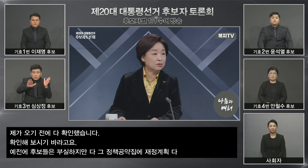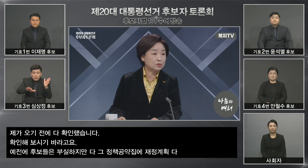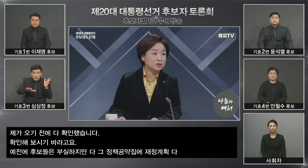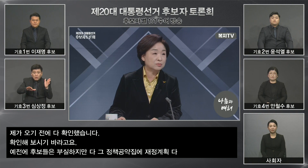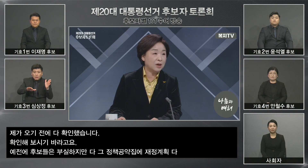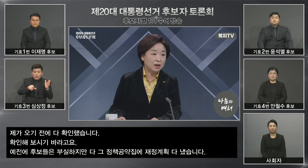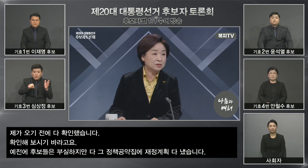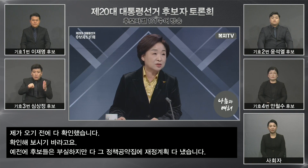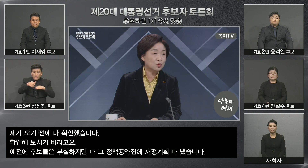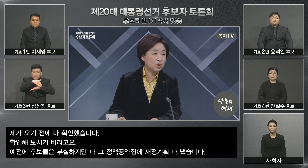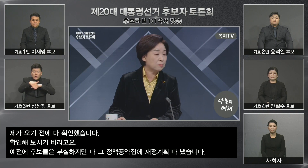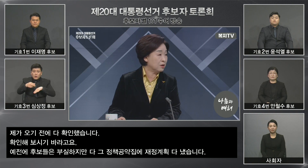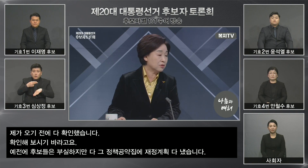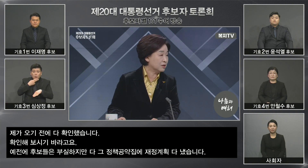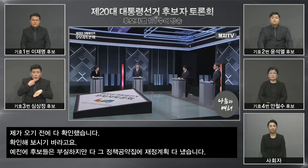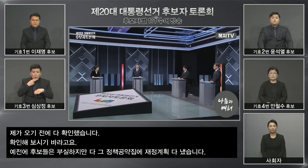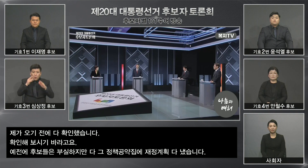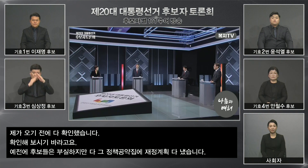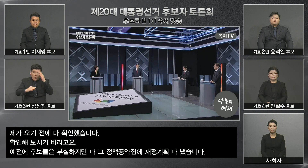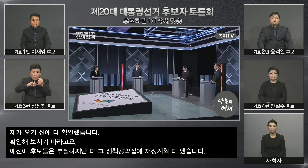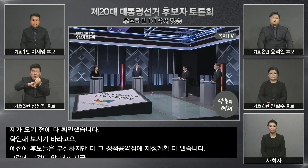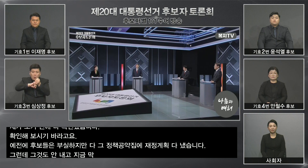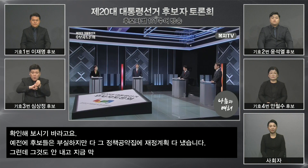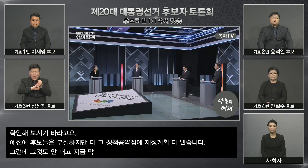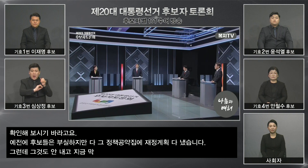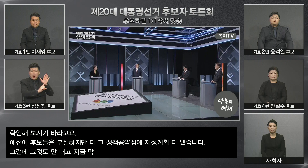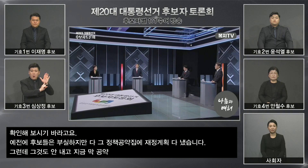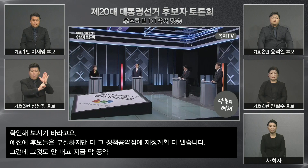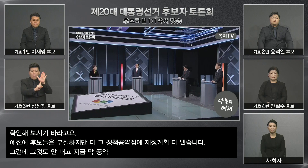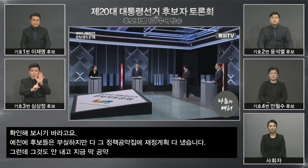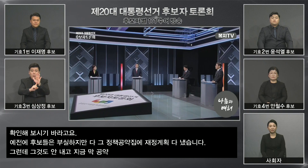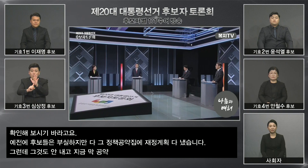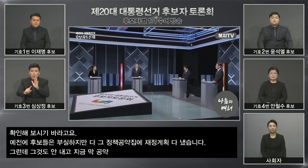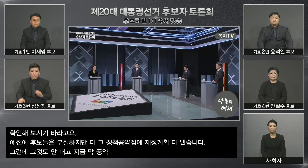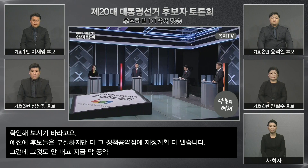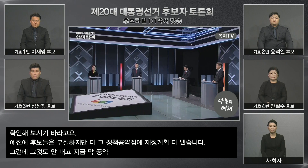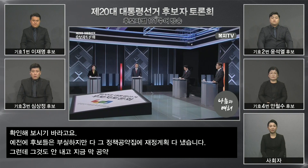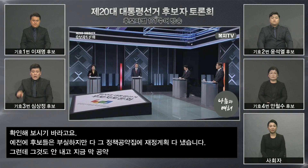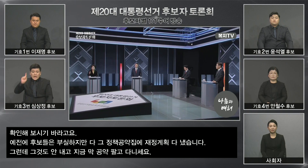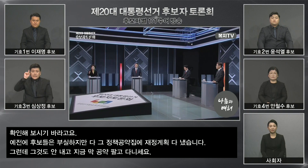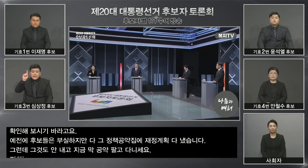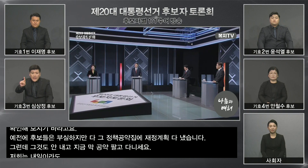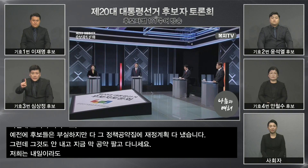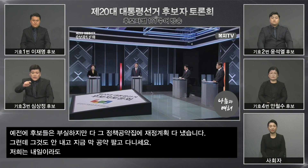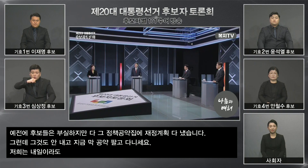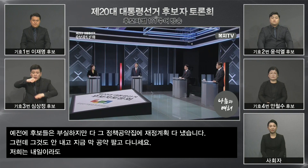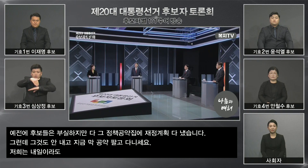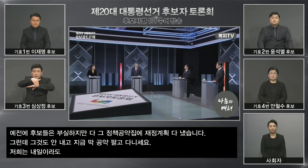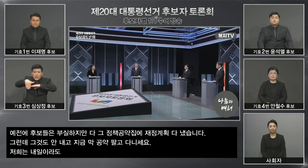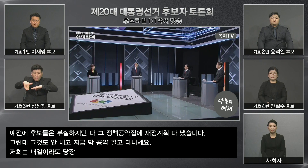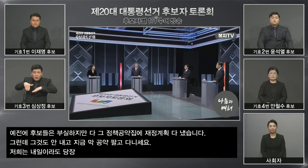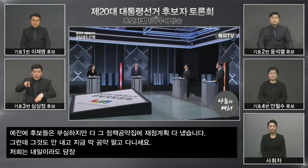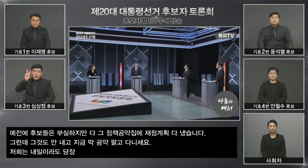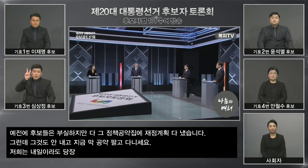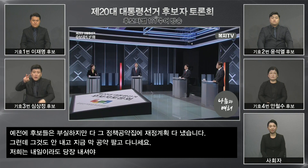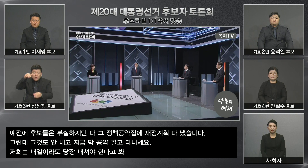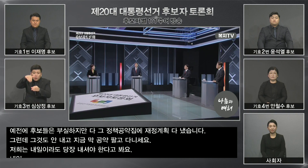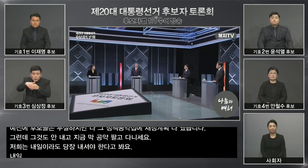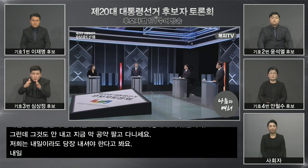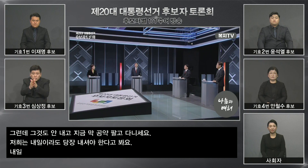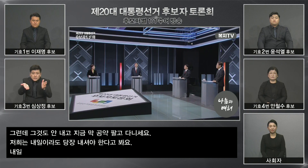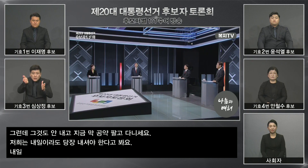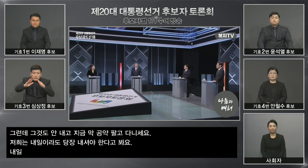그것도 안 내고 지금 공약 팔고 다니세요. 저는 내일이라도 당장 내셔야 된다고 봐요. 내일 모레 투표인데 아직까지